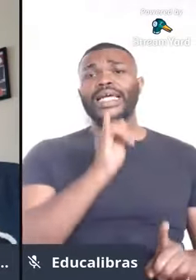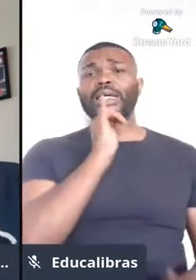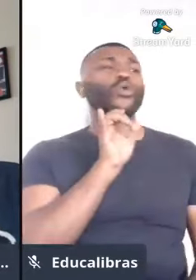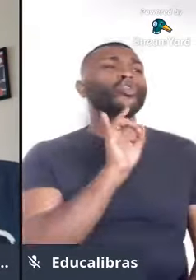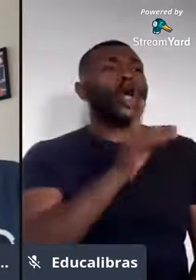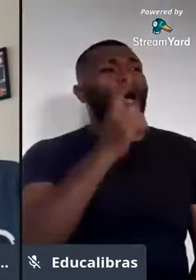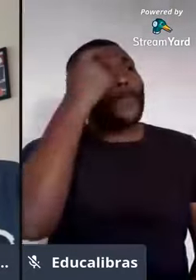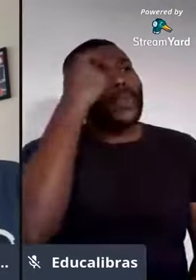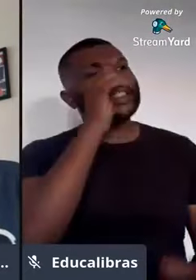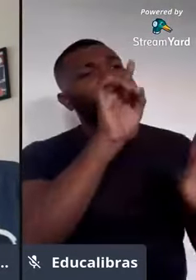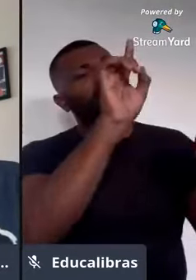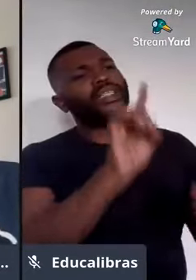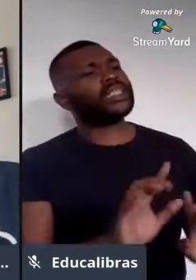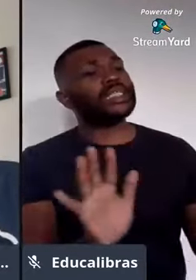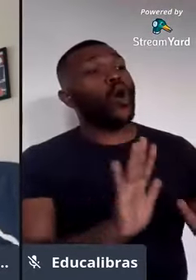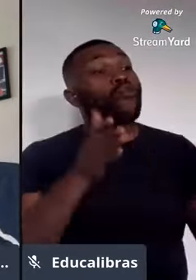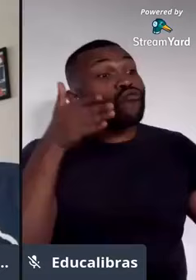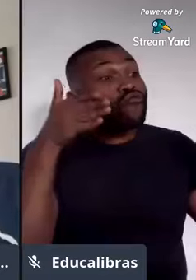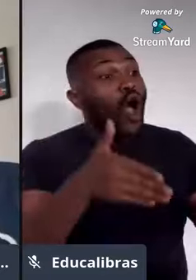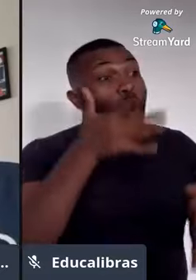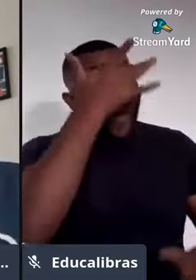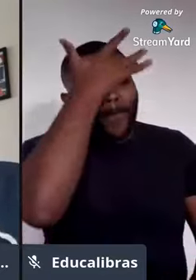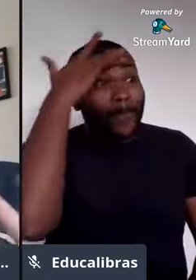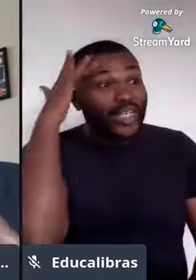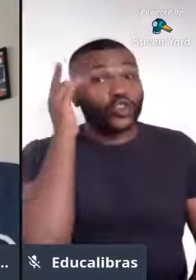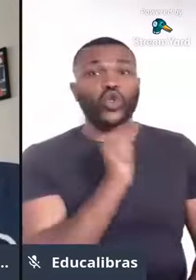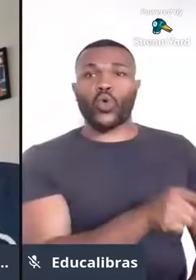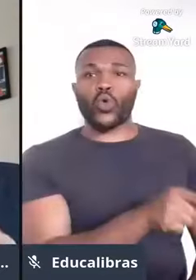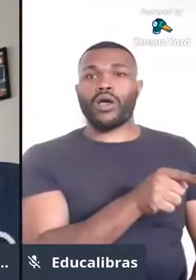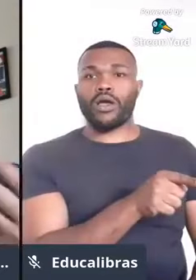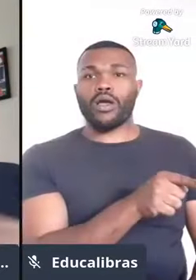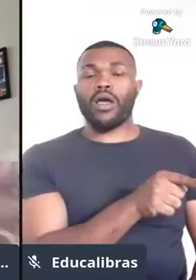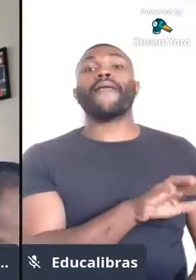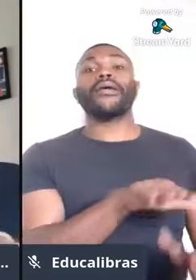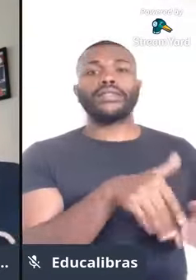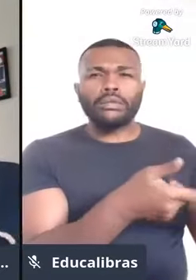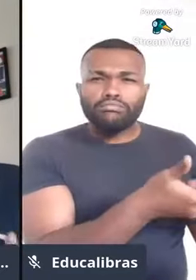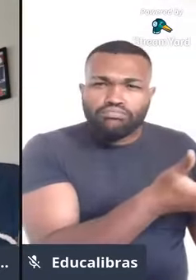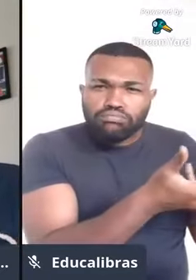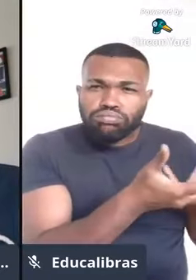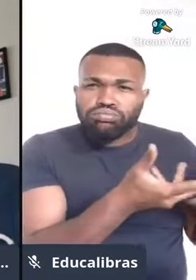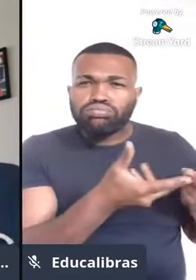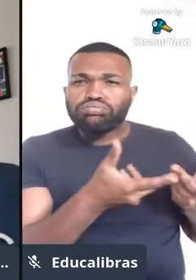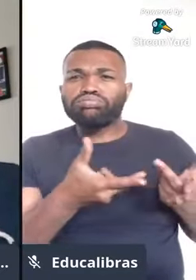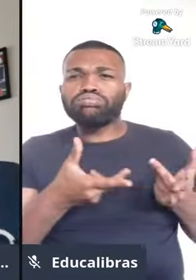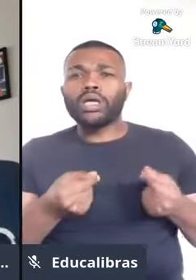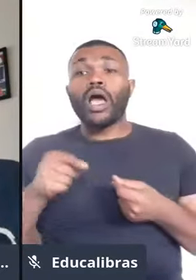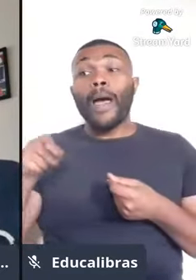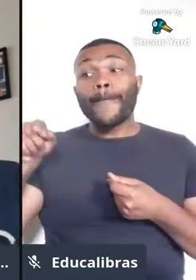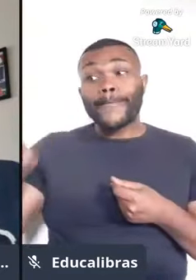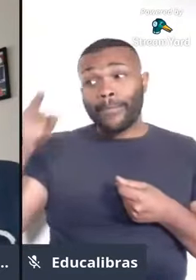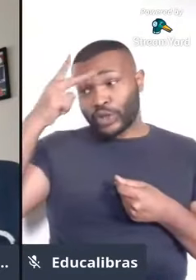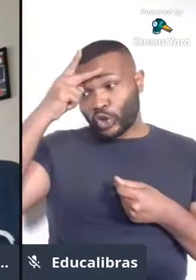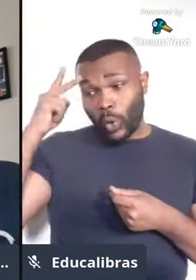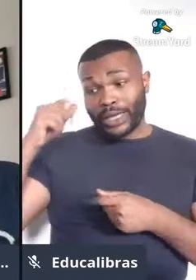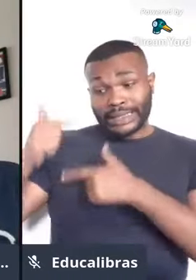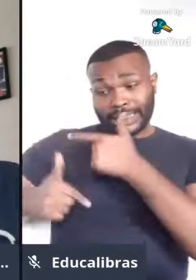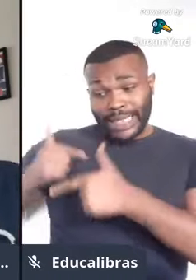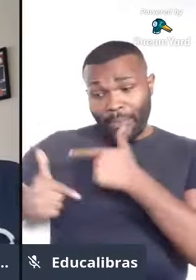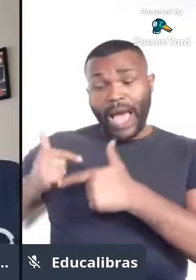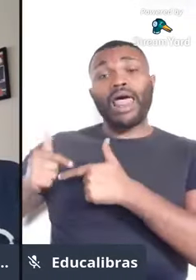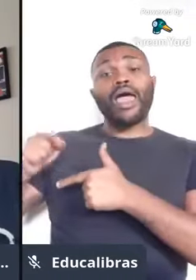pessoa. E aí, você tem que trazer para o seu time, para o seu grupo, para aqueles que tomam a decisão, as pessoas que têm essa